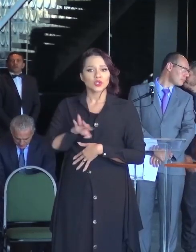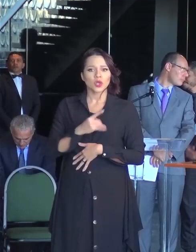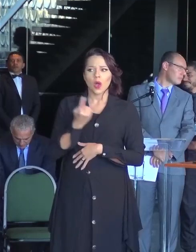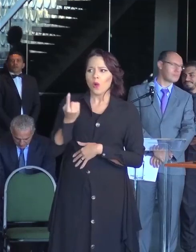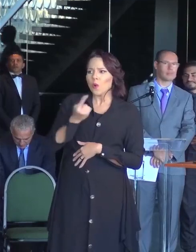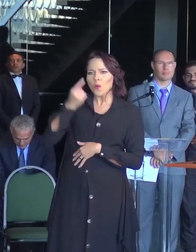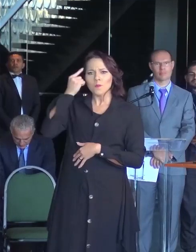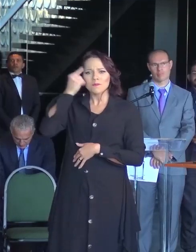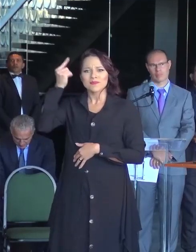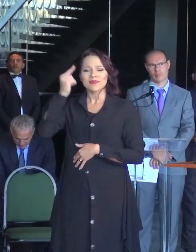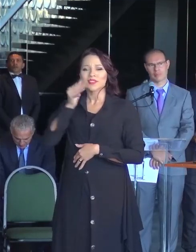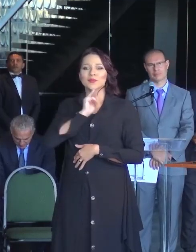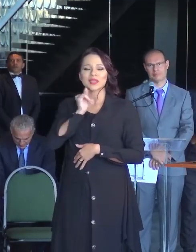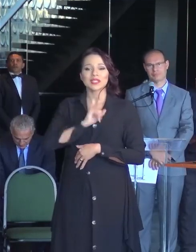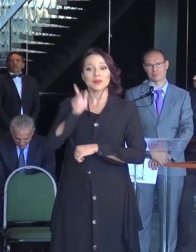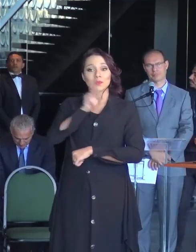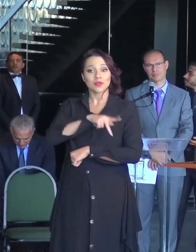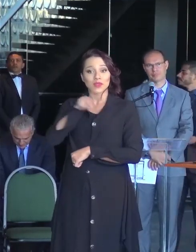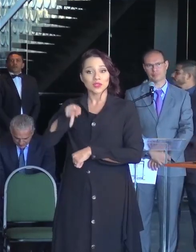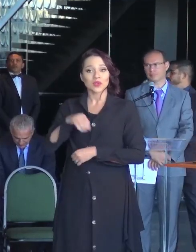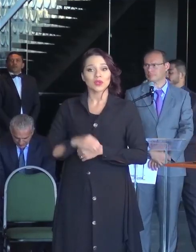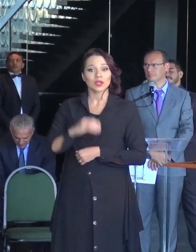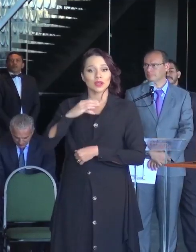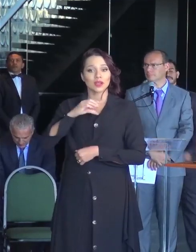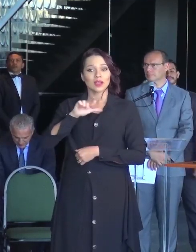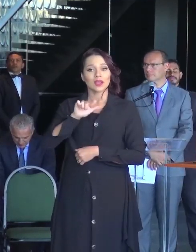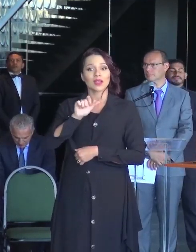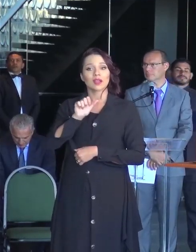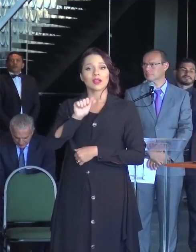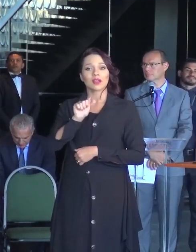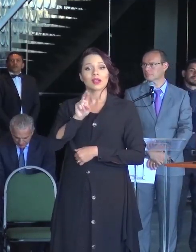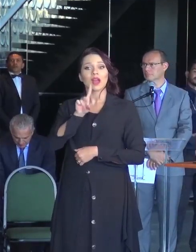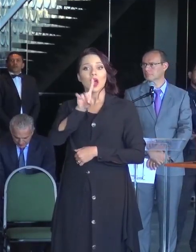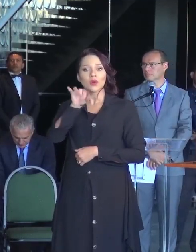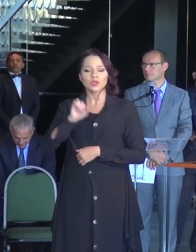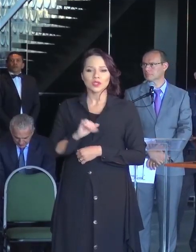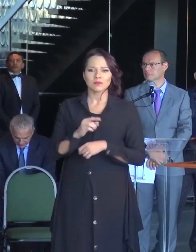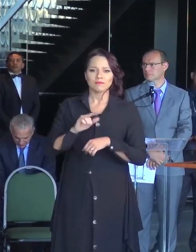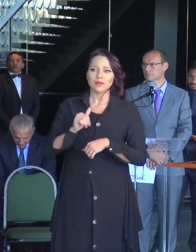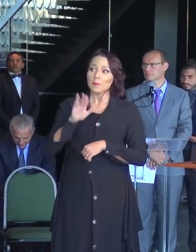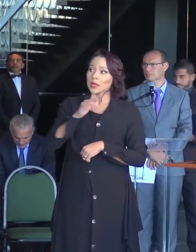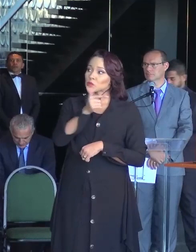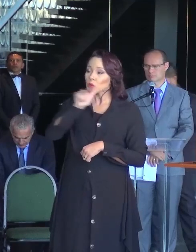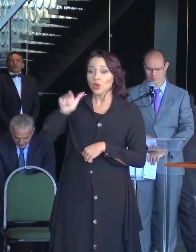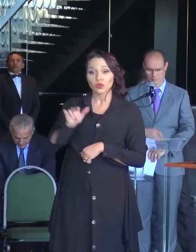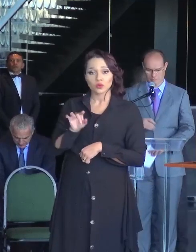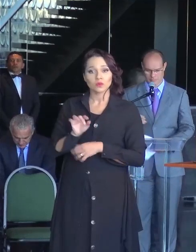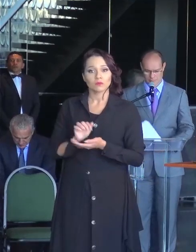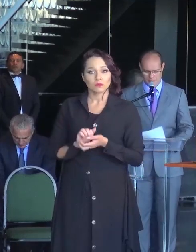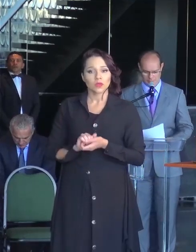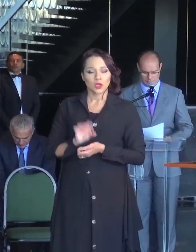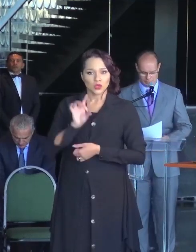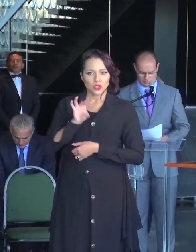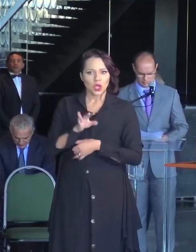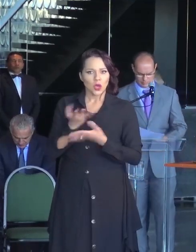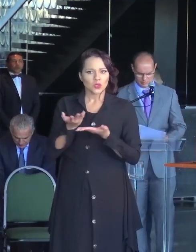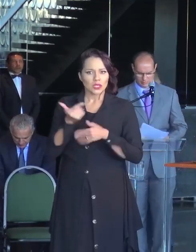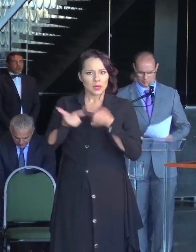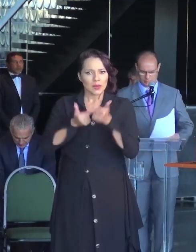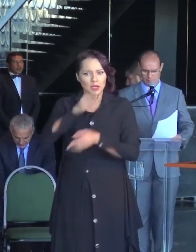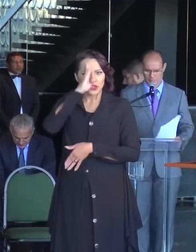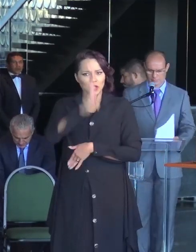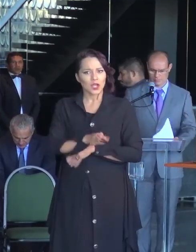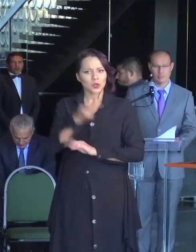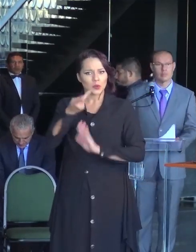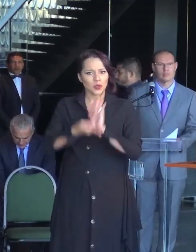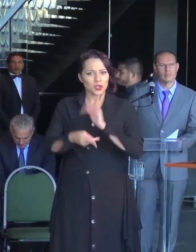genial de, por exemplo, a professora Cláudia Lima Marques, mas outros, não só os que atuaram diretamente no